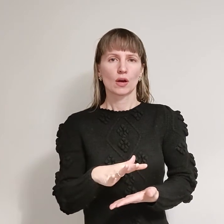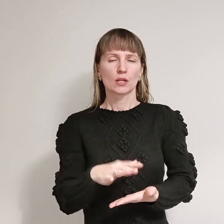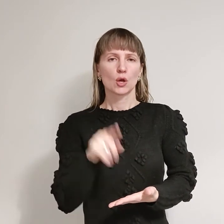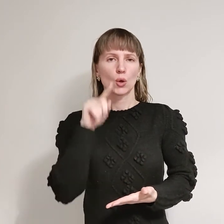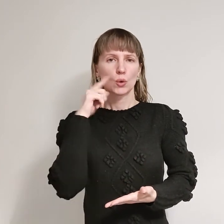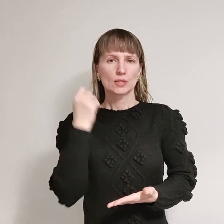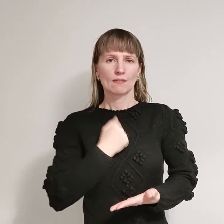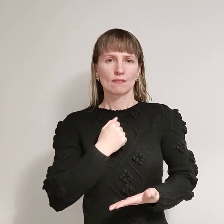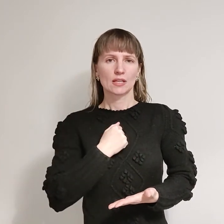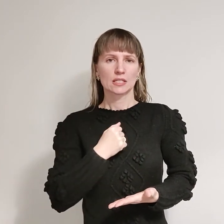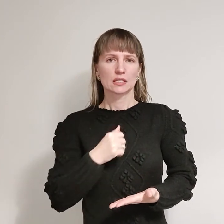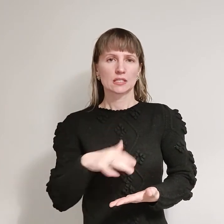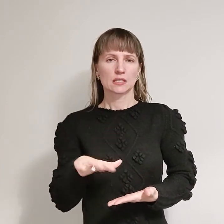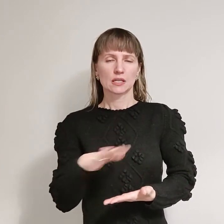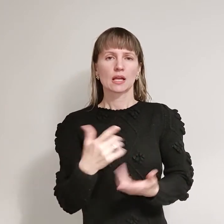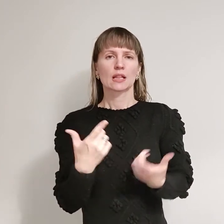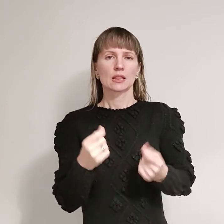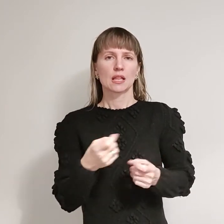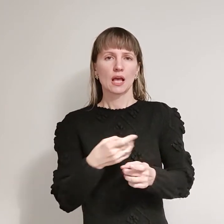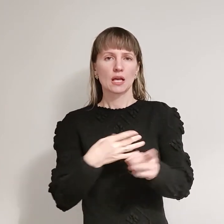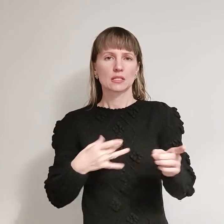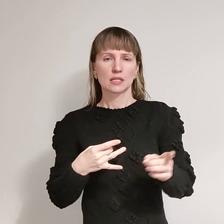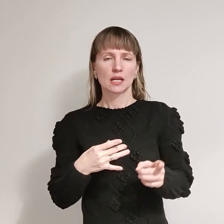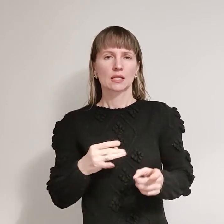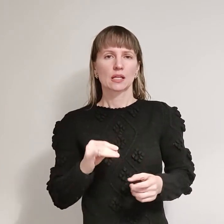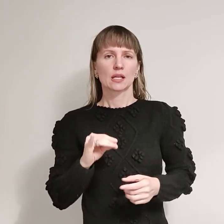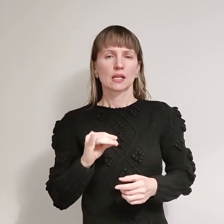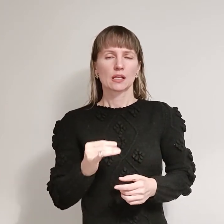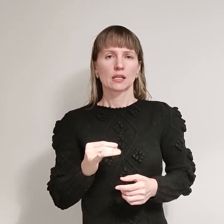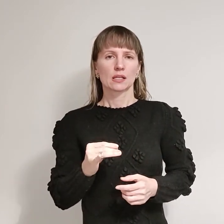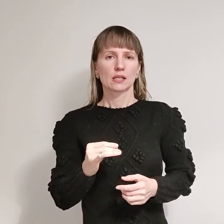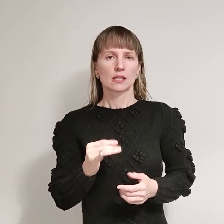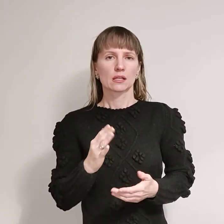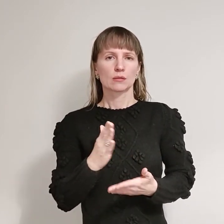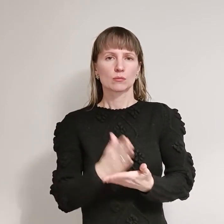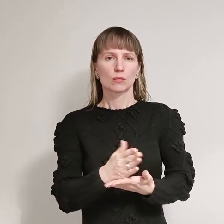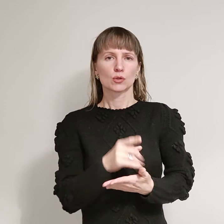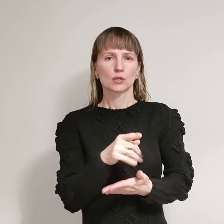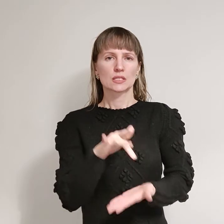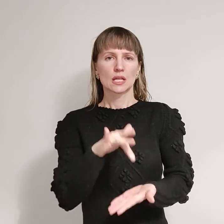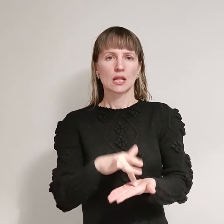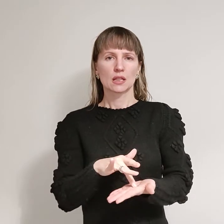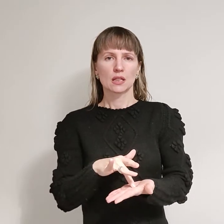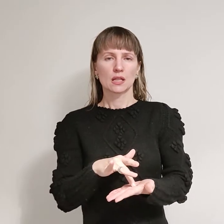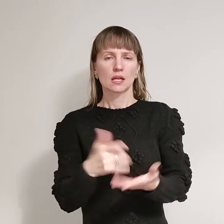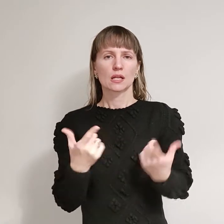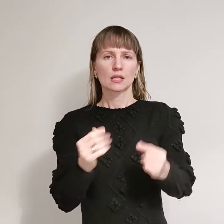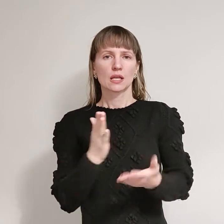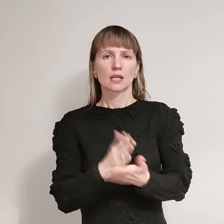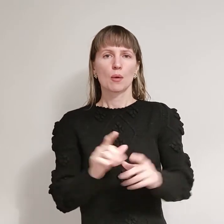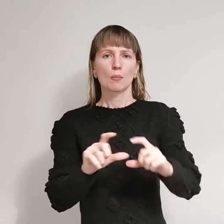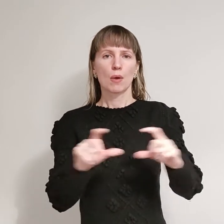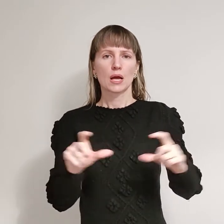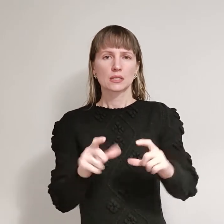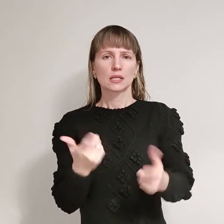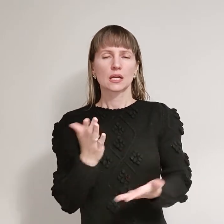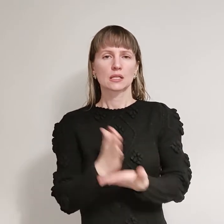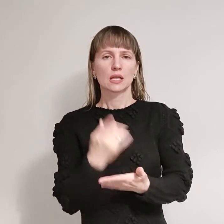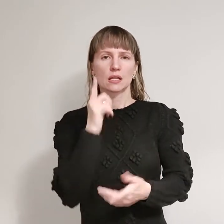військ, звідки хотять. І от в іншу сторону туди в центр, де є магазини, де є інфраструктура, власне,